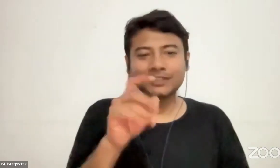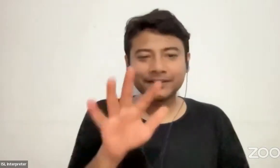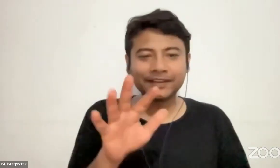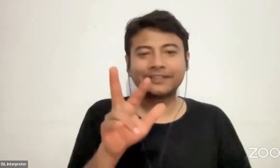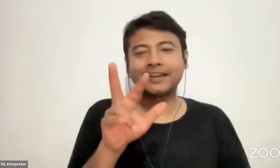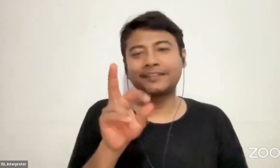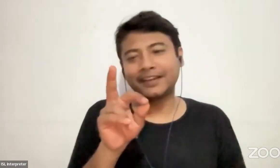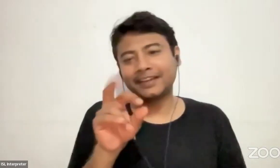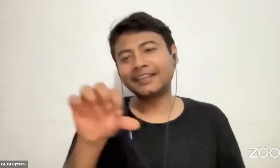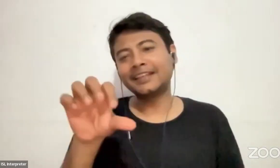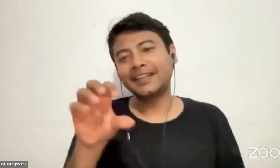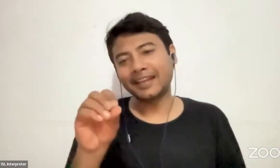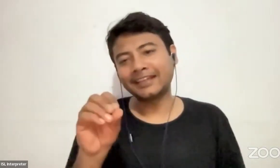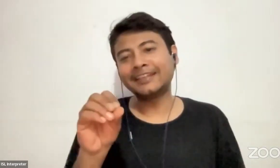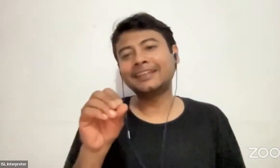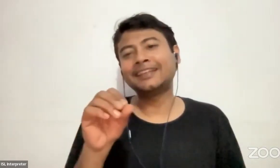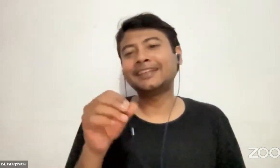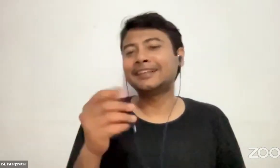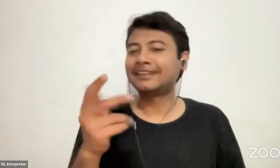प्रभु जी